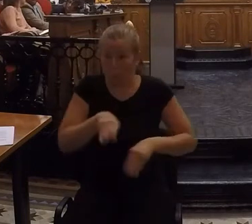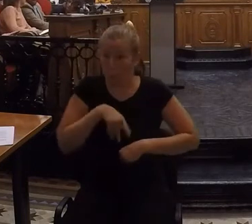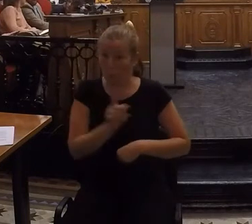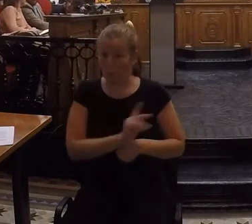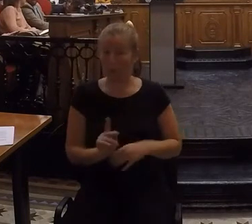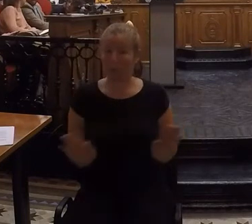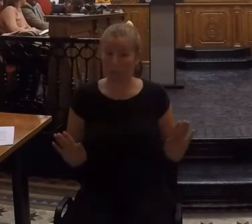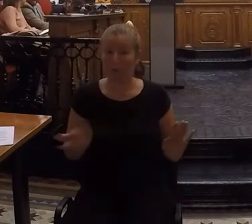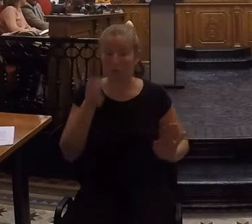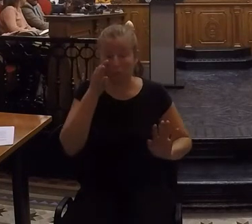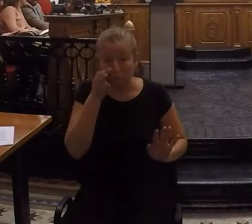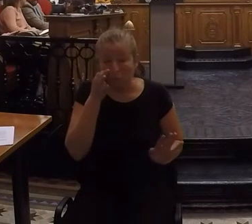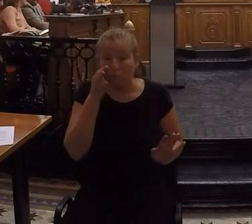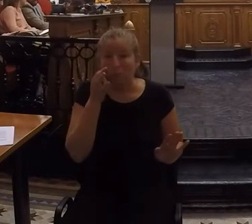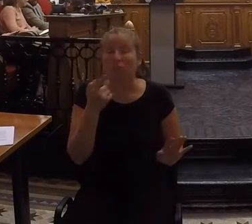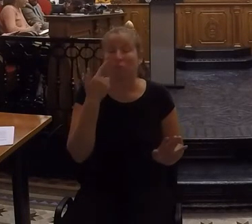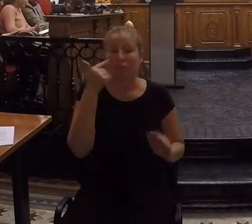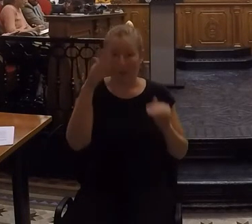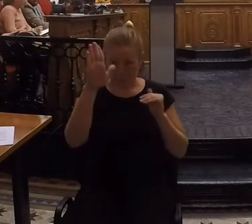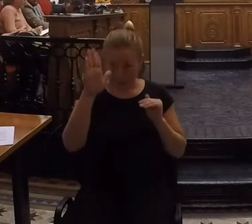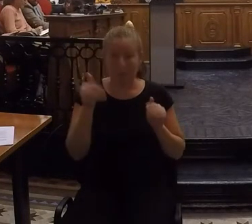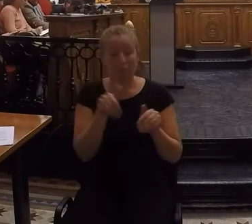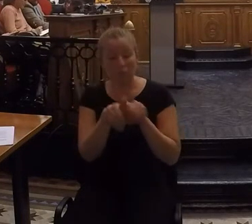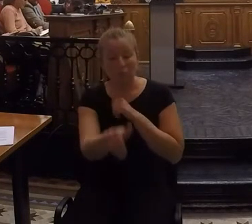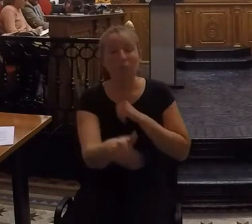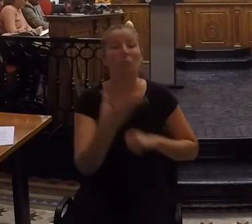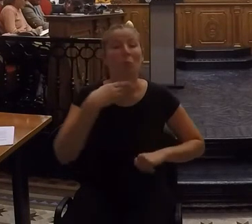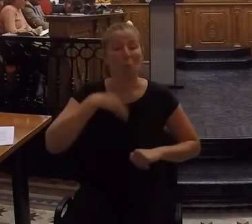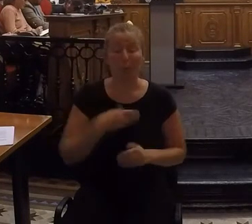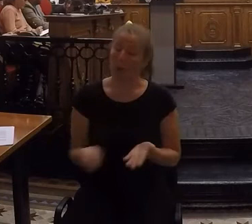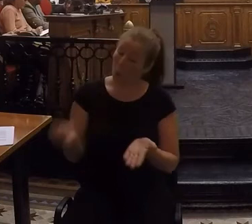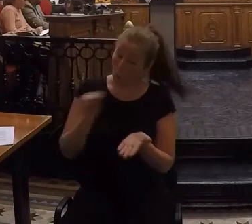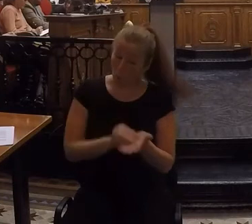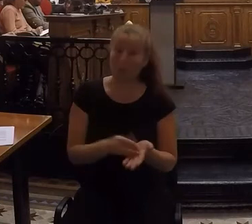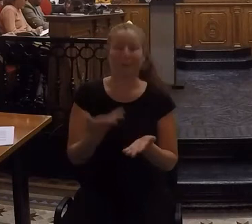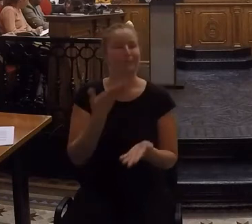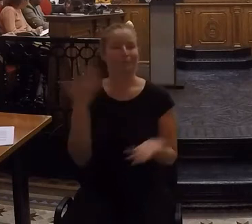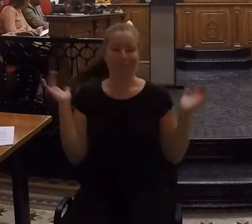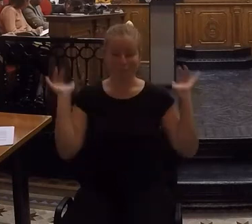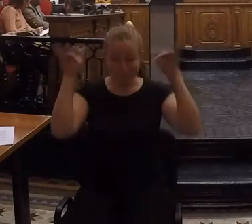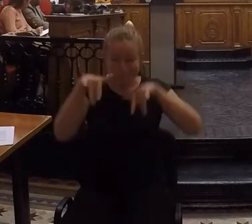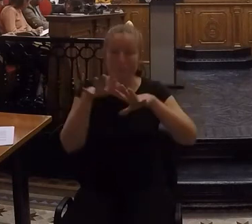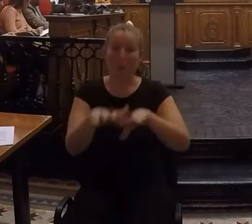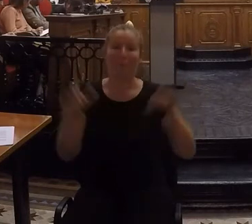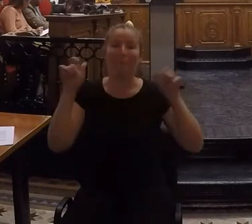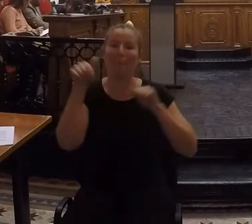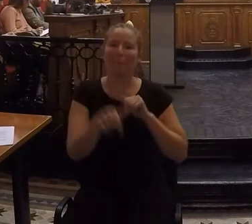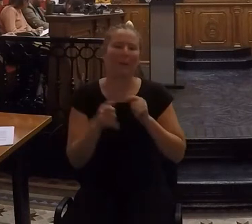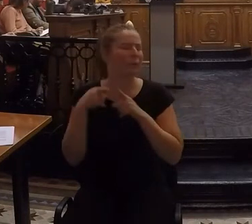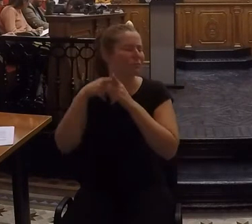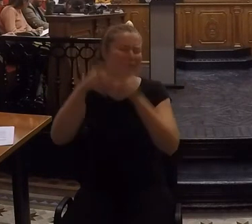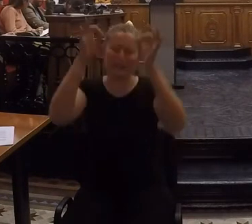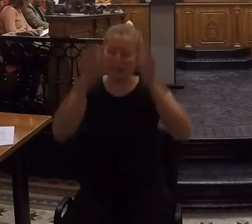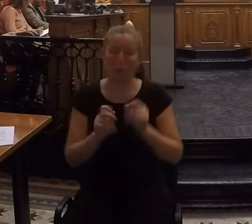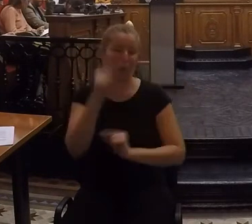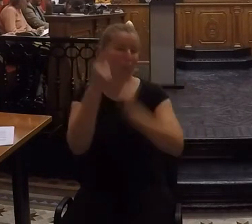serán ustedes mismos los que muy pronto nos convocarán a este mismo salón de plenos precisamente para modificar los